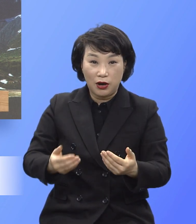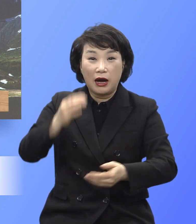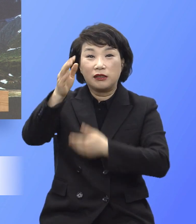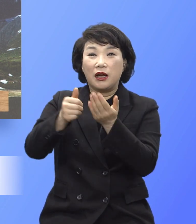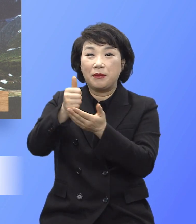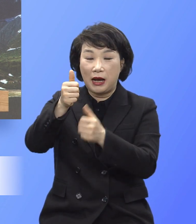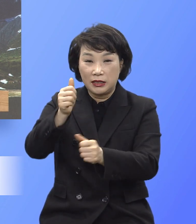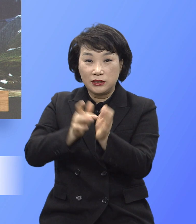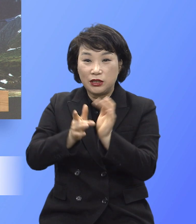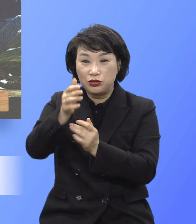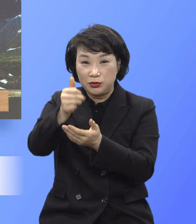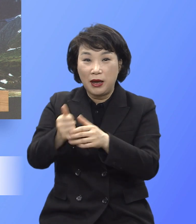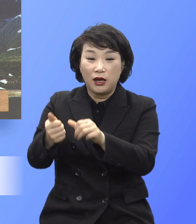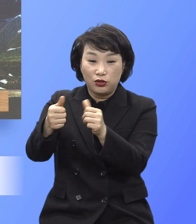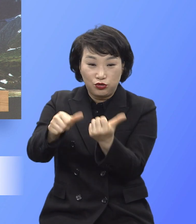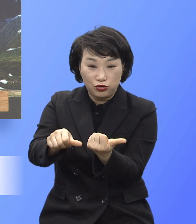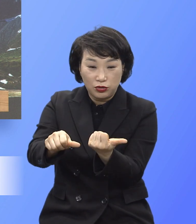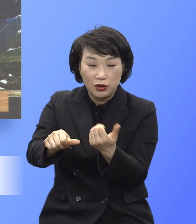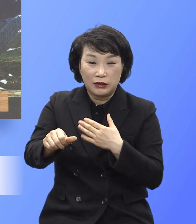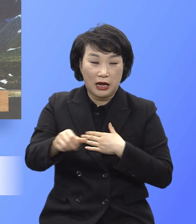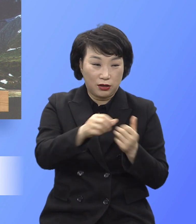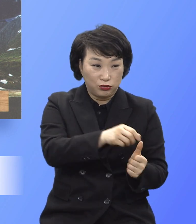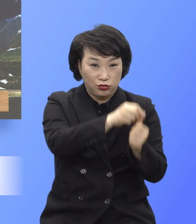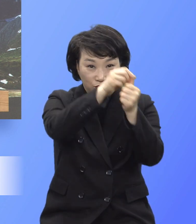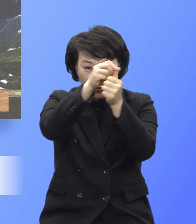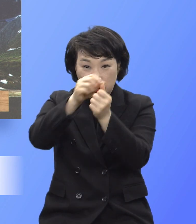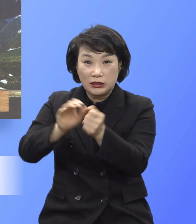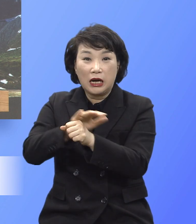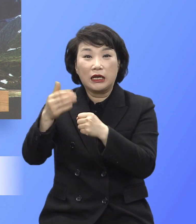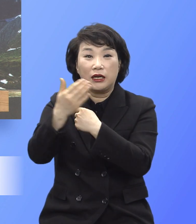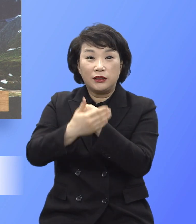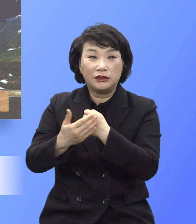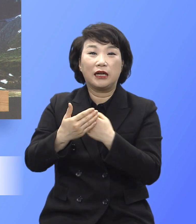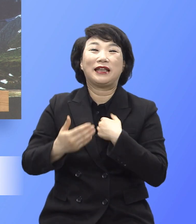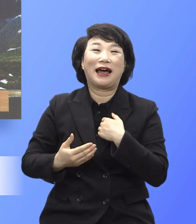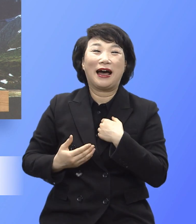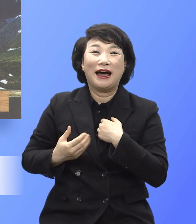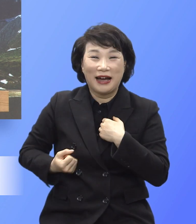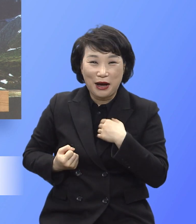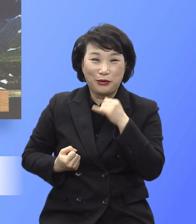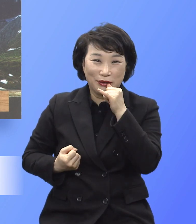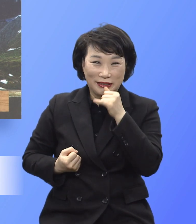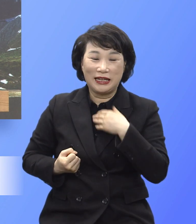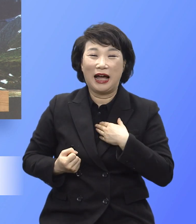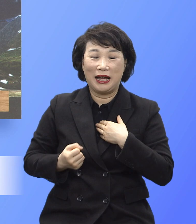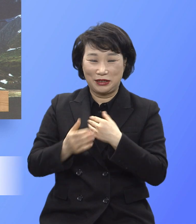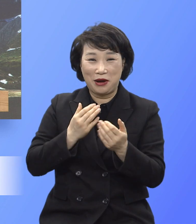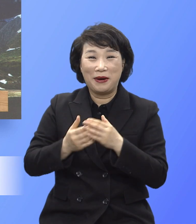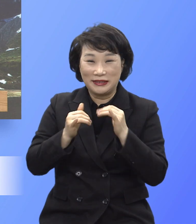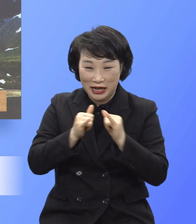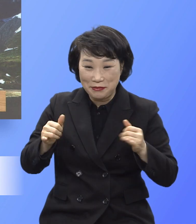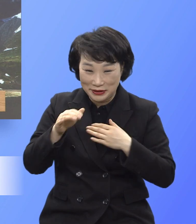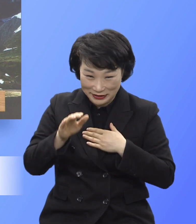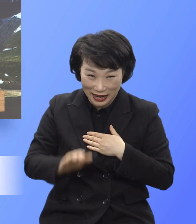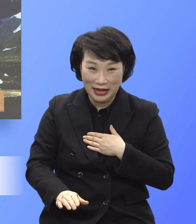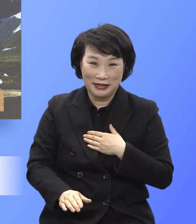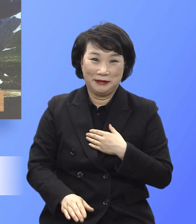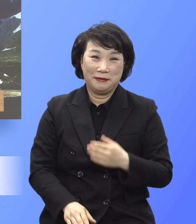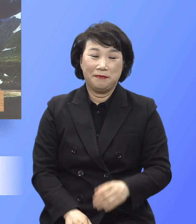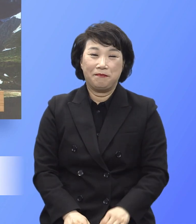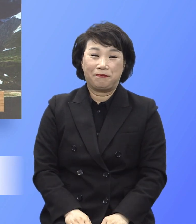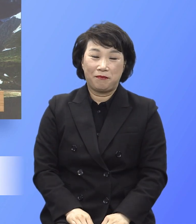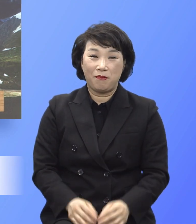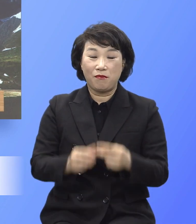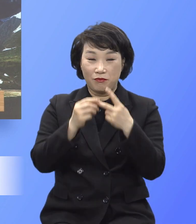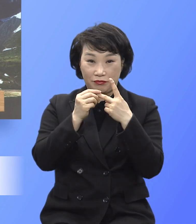하나님의 아들의 죽으시고 나를 구원하신 사랑의 은혜를 소유한 자라 그 말입니다.